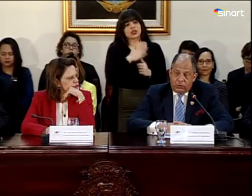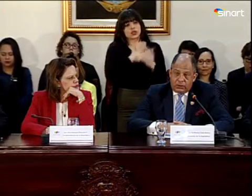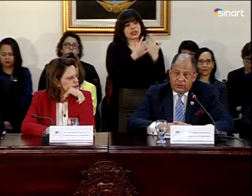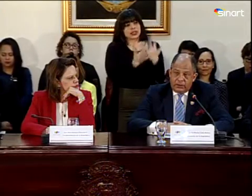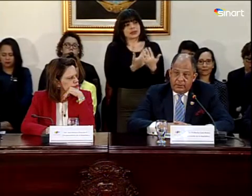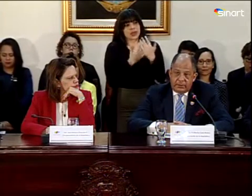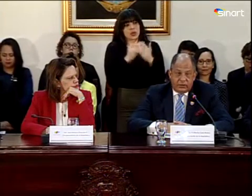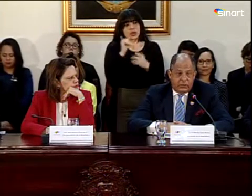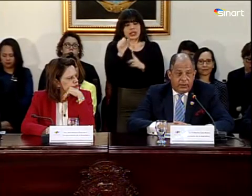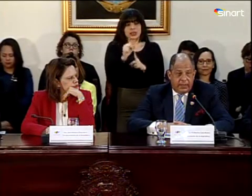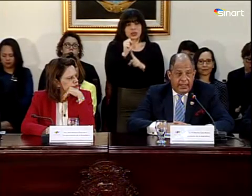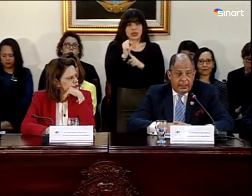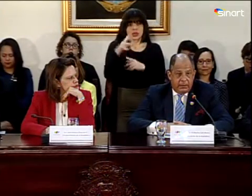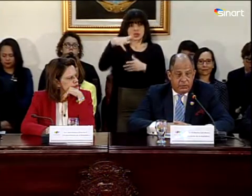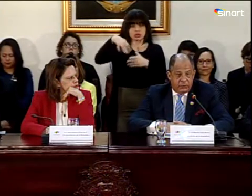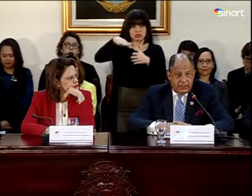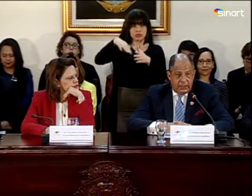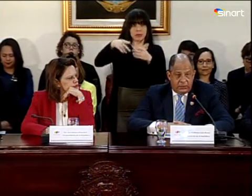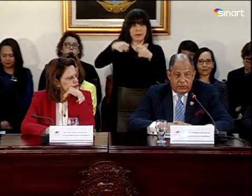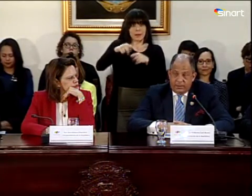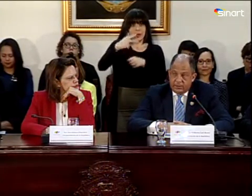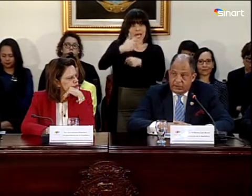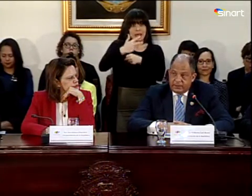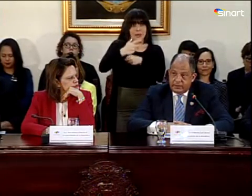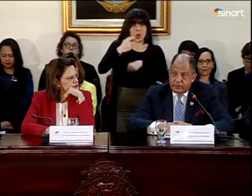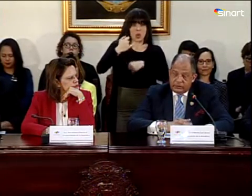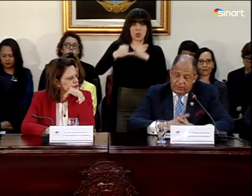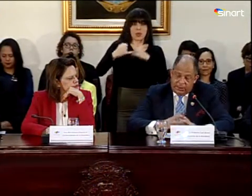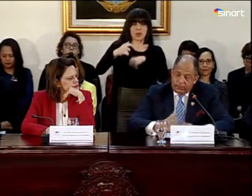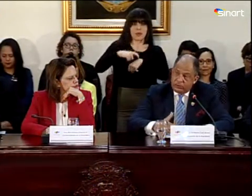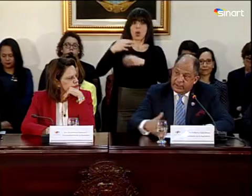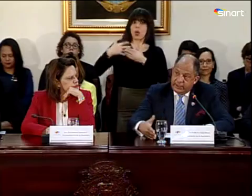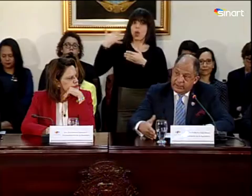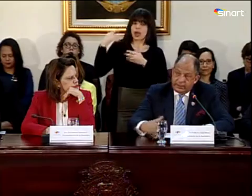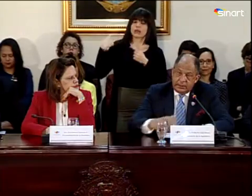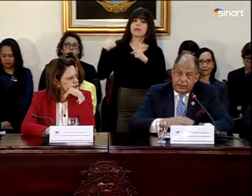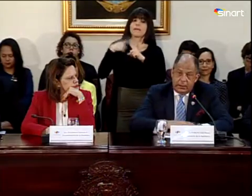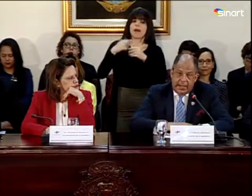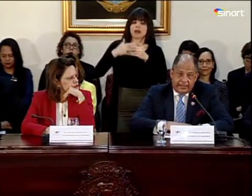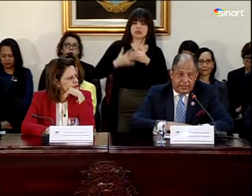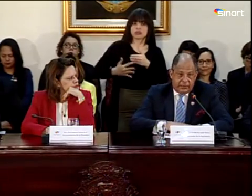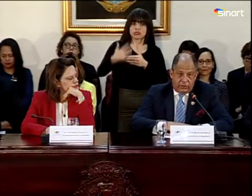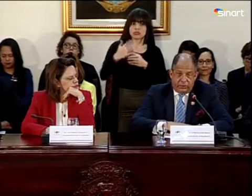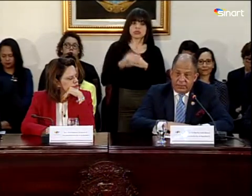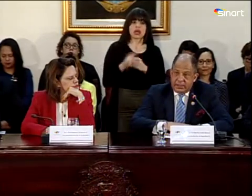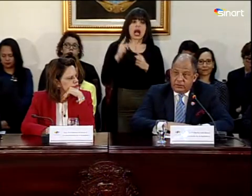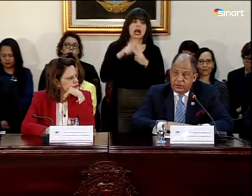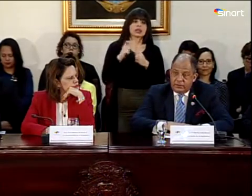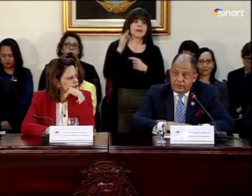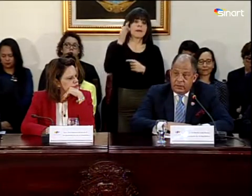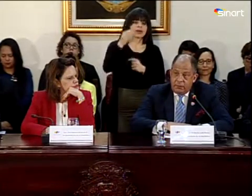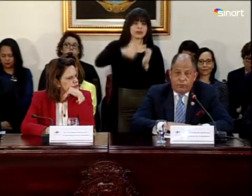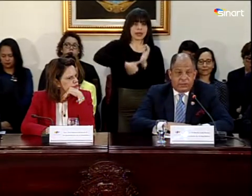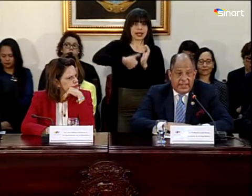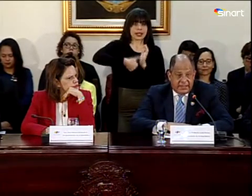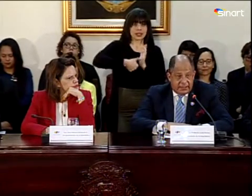que los acontecimientos en Guatemala, los de las últimas horas y los que van a sucederles hasta las próximas